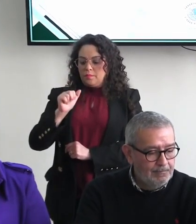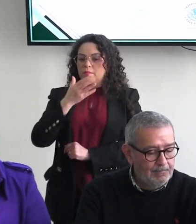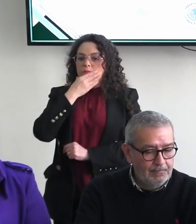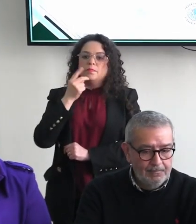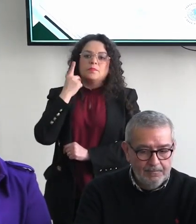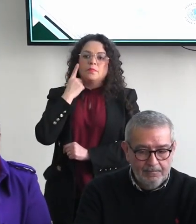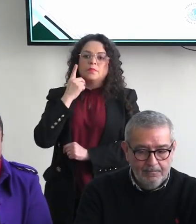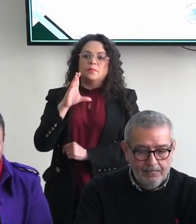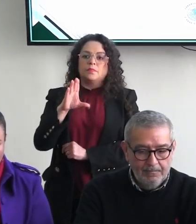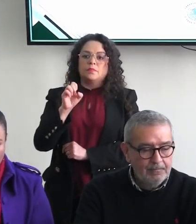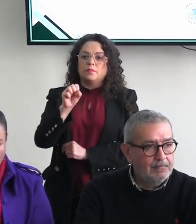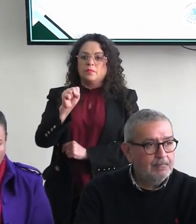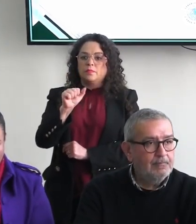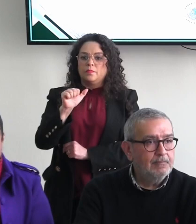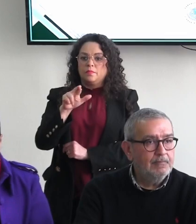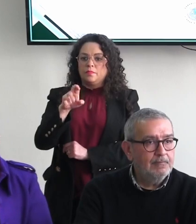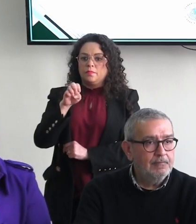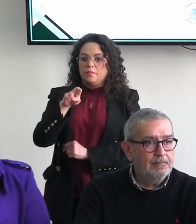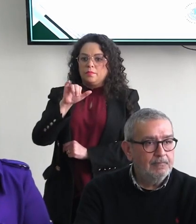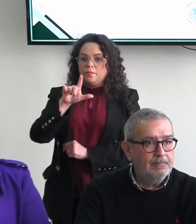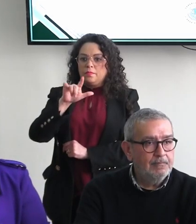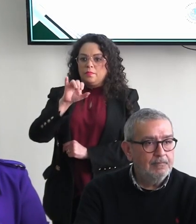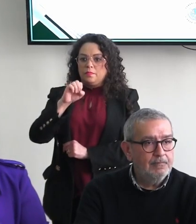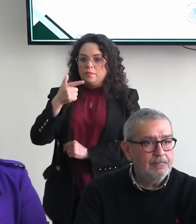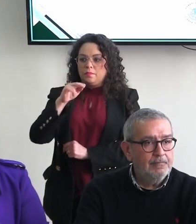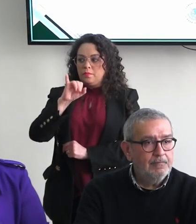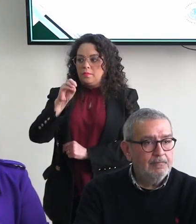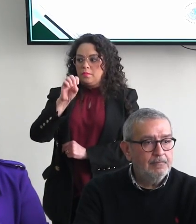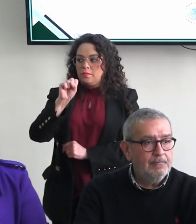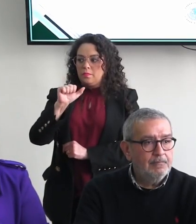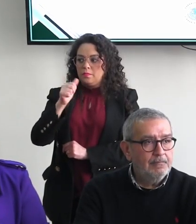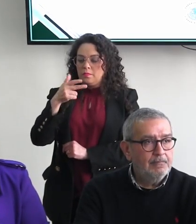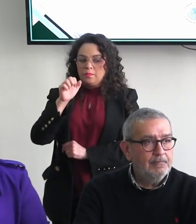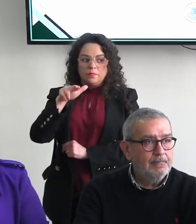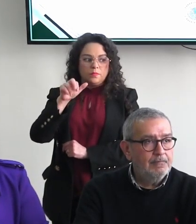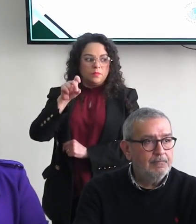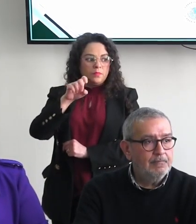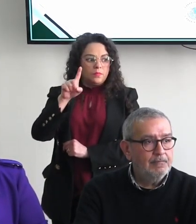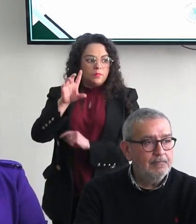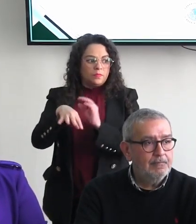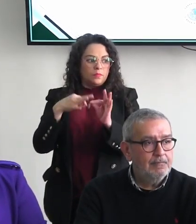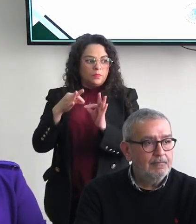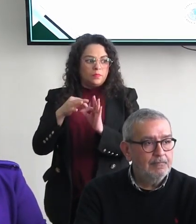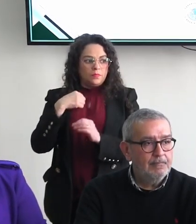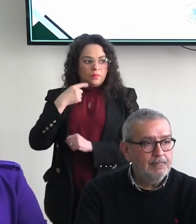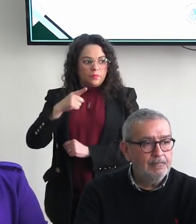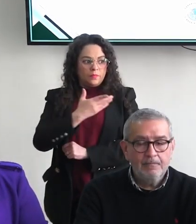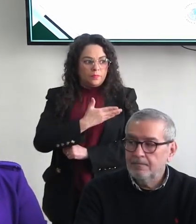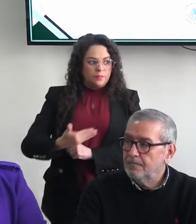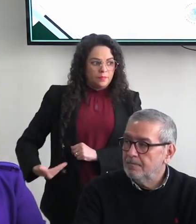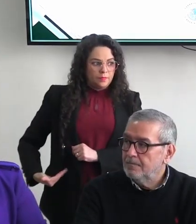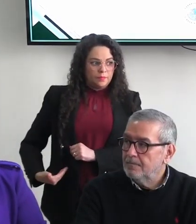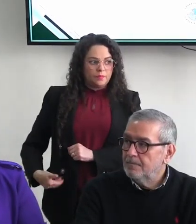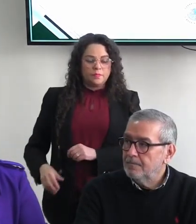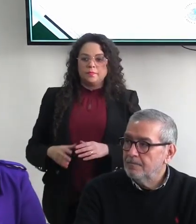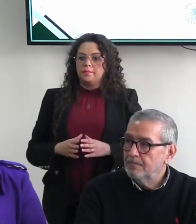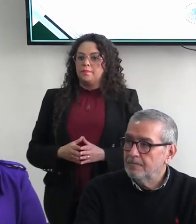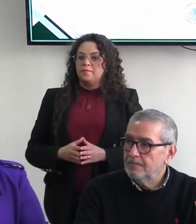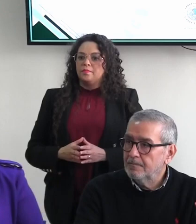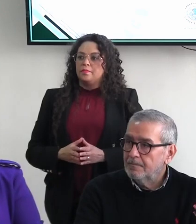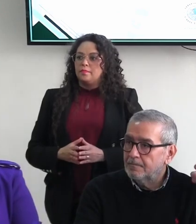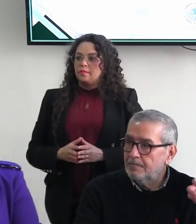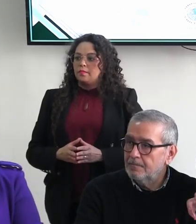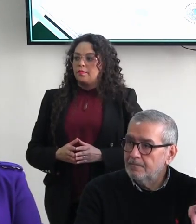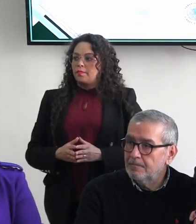diputado César Emilio Guijosa Hernández. Cumplida su instrucción, diputada presidenta. Gracias, diputada